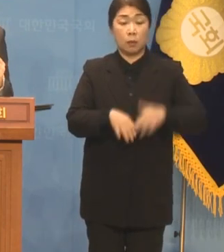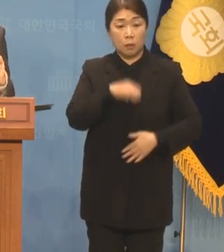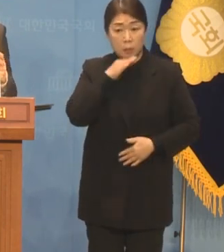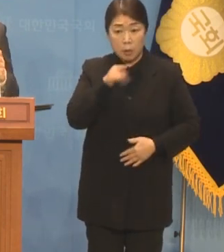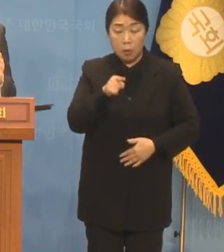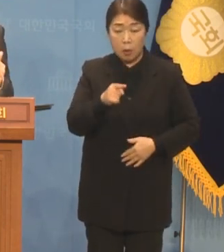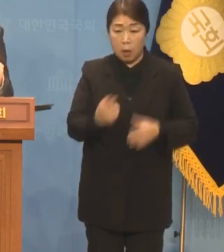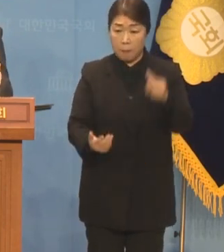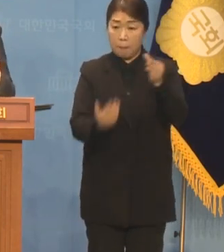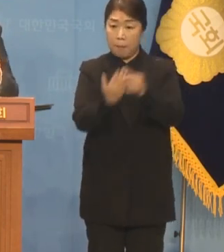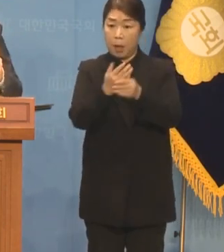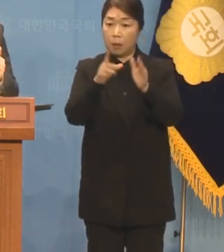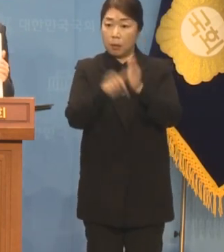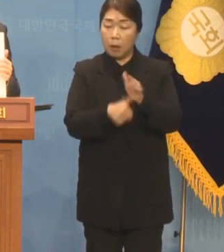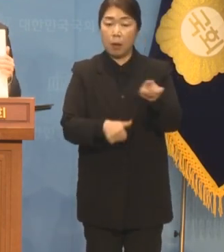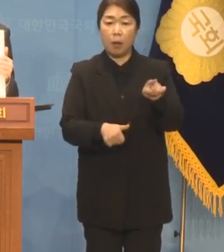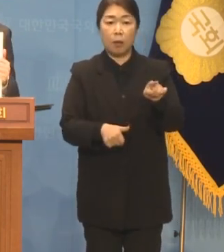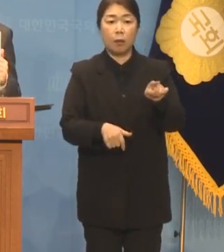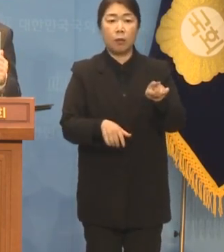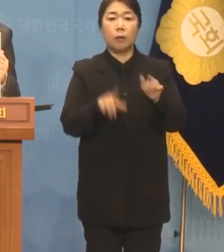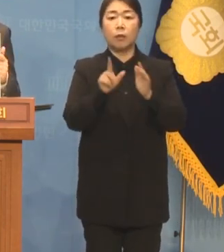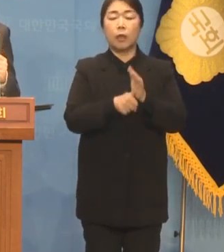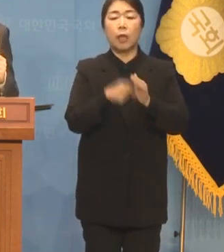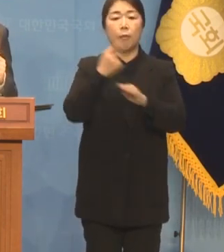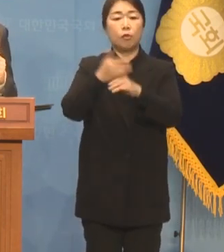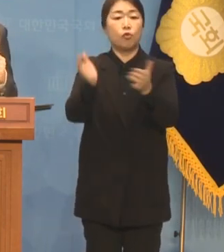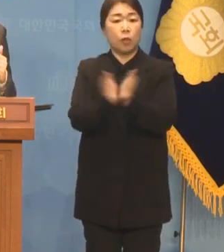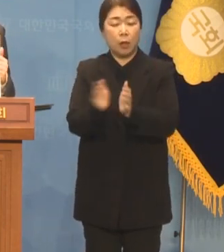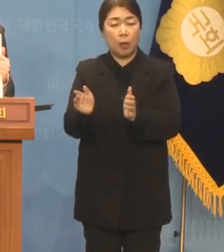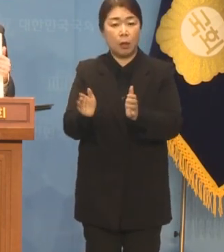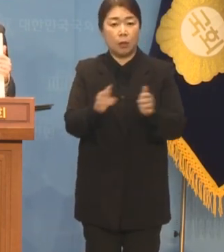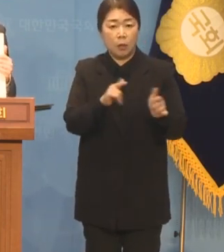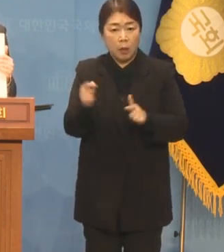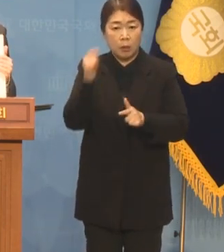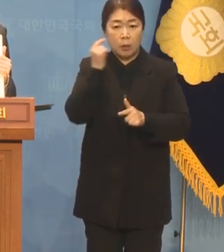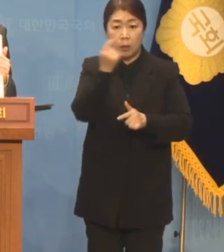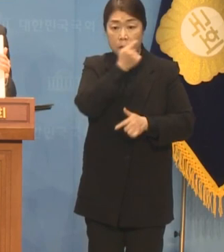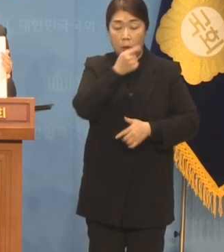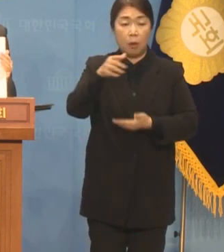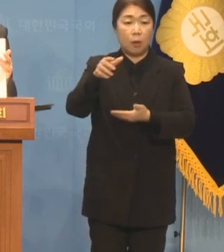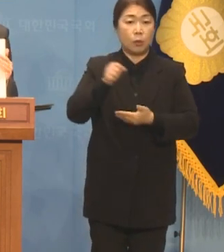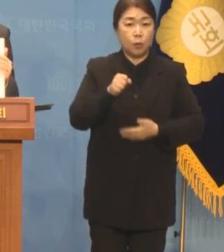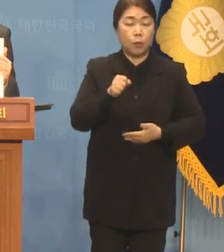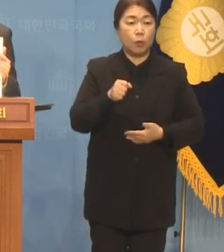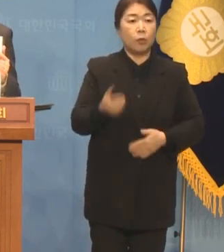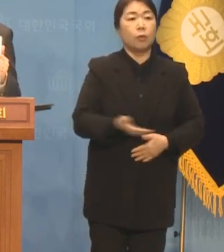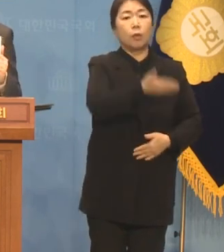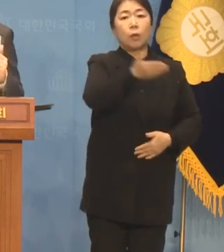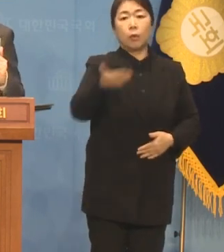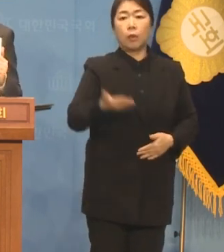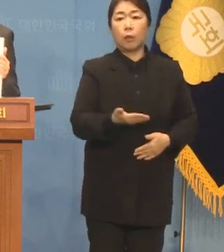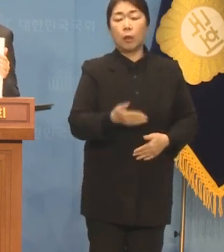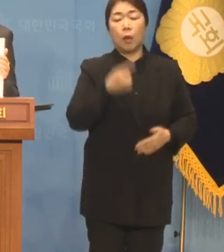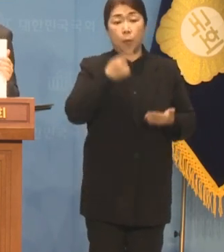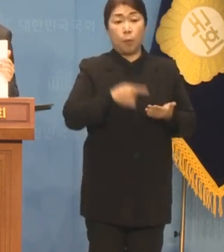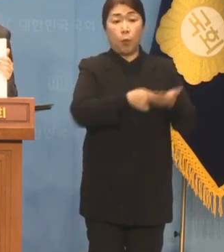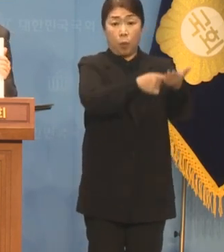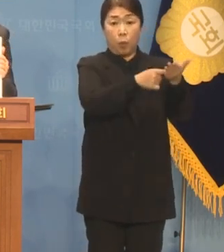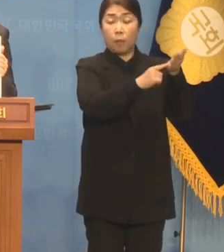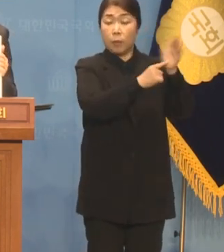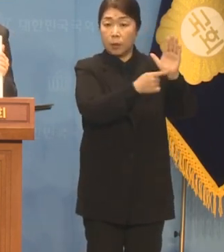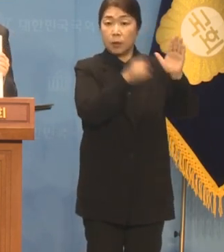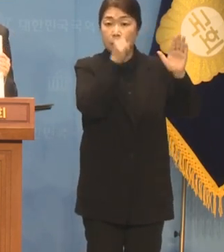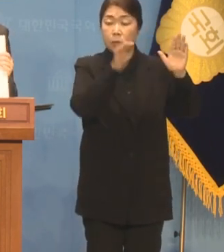사건 현장에서 당시에 민주당에서 여러 증거를 통해서 국민 여러분들께 보고를